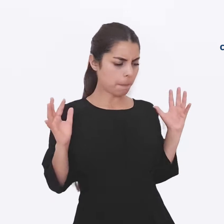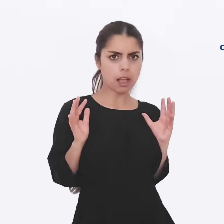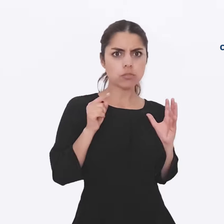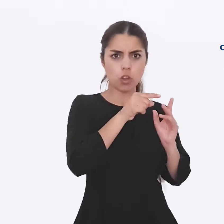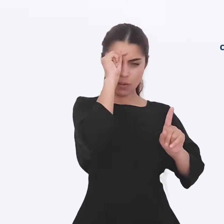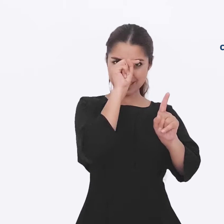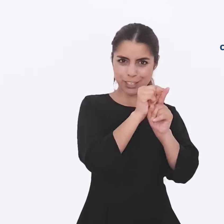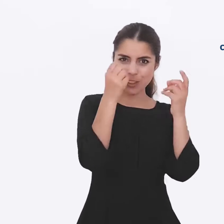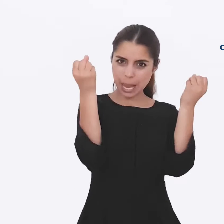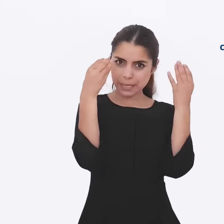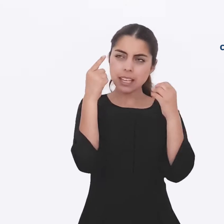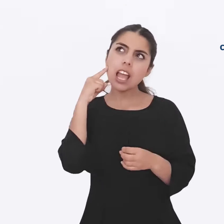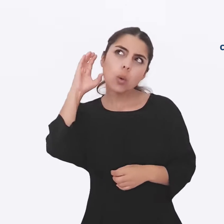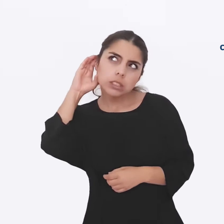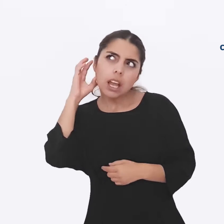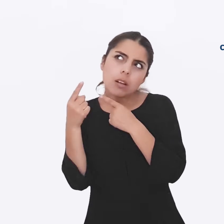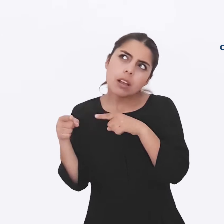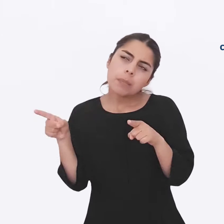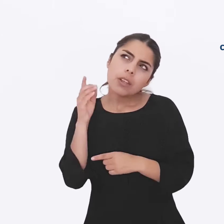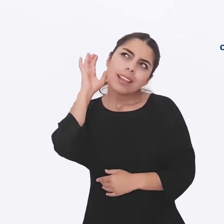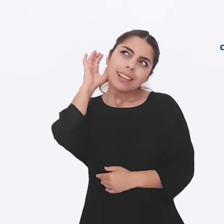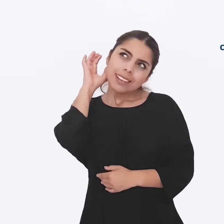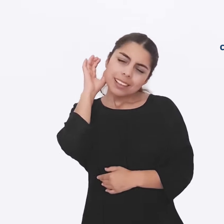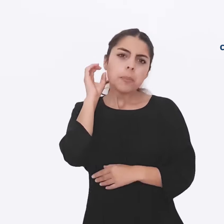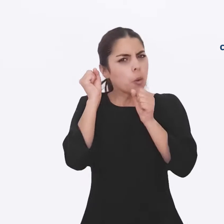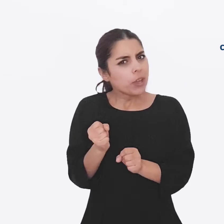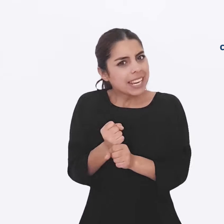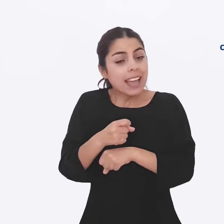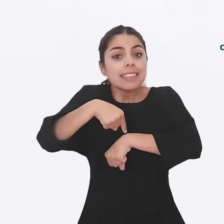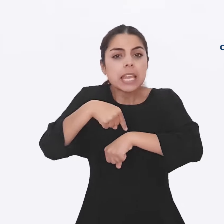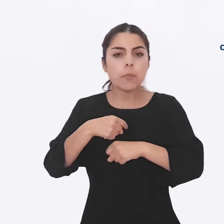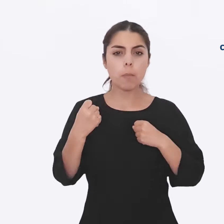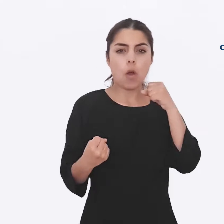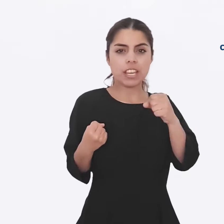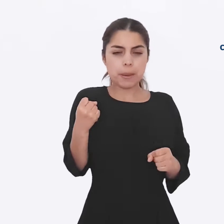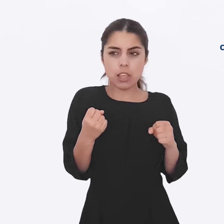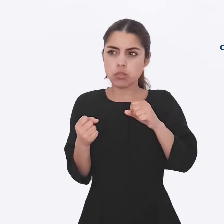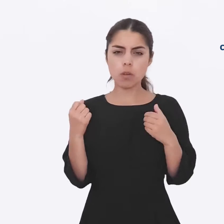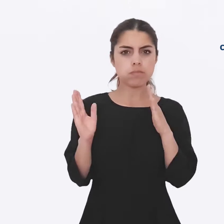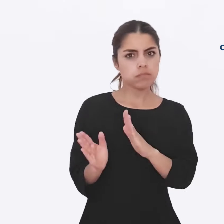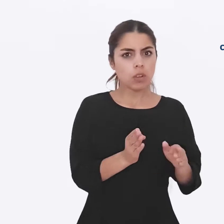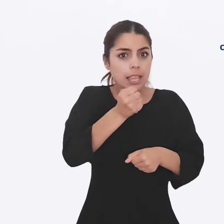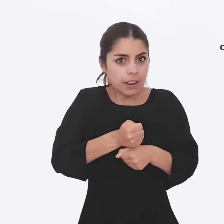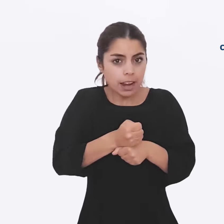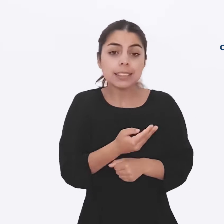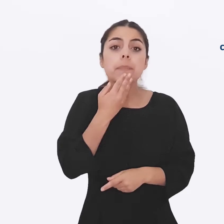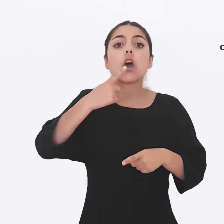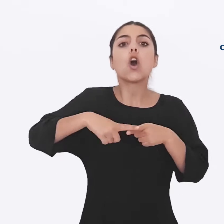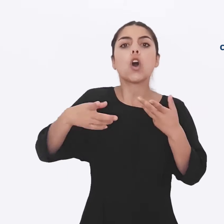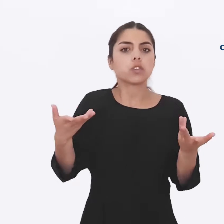los objetivos de aprendizaje vinculados con el escuchar y apreciar las melodías. Trabajar los tiempos en el movimiento puede resultar interesante. Para el